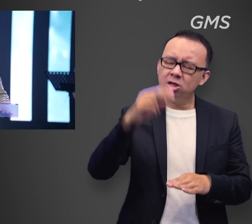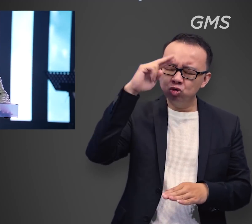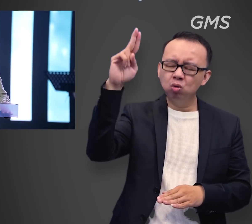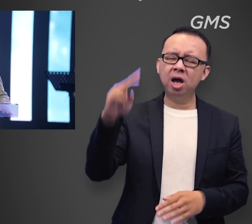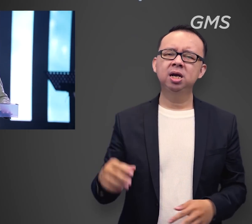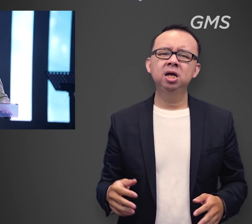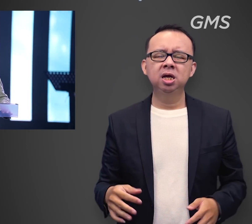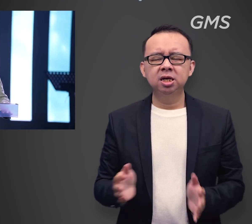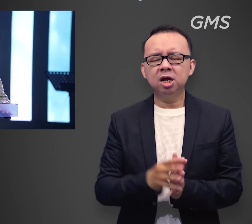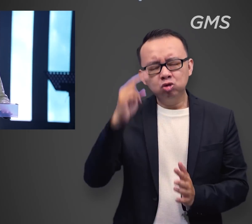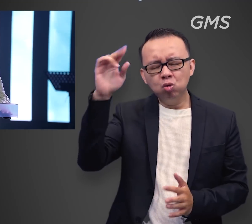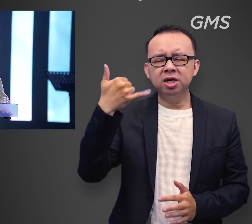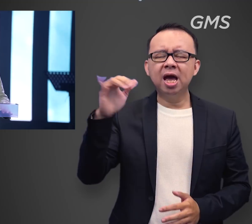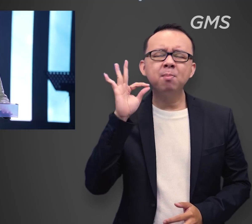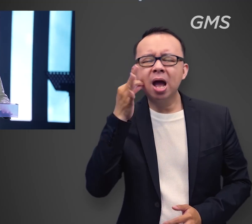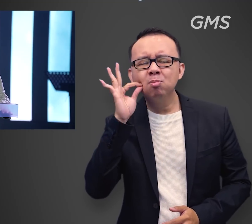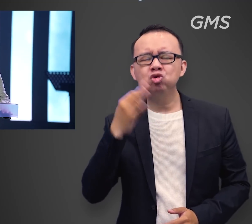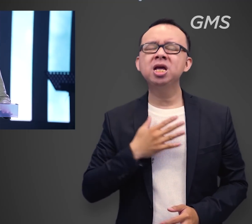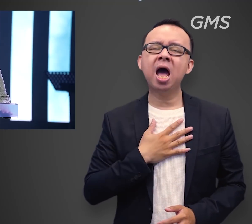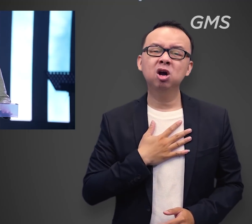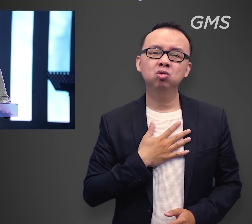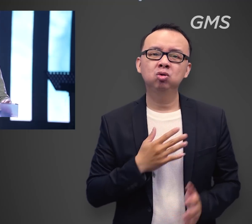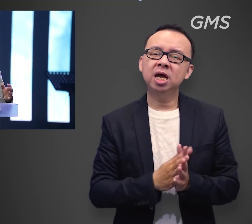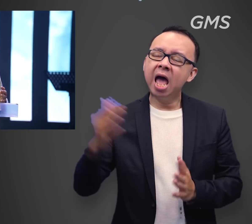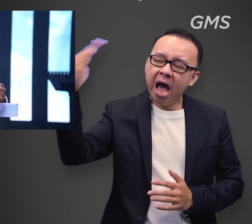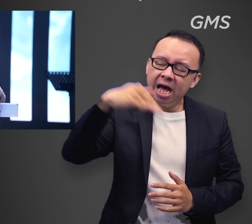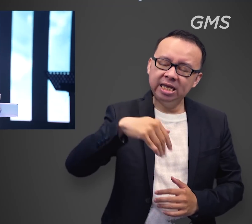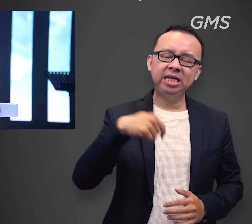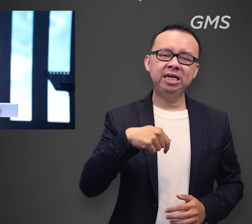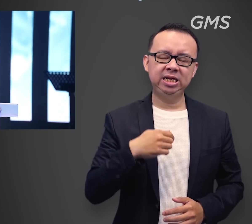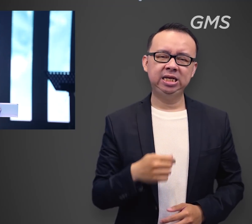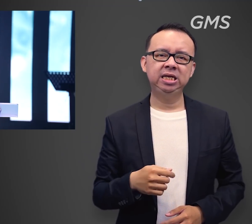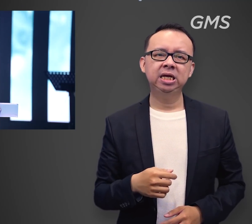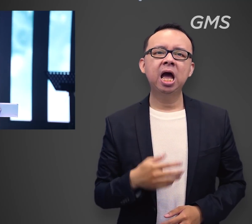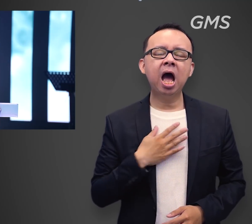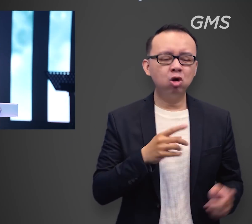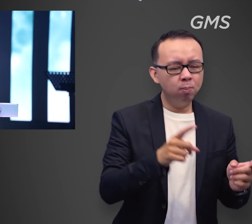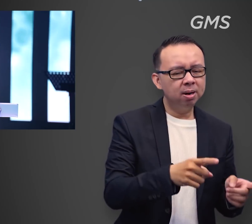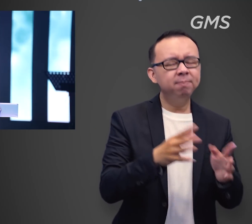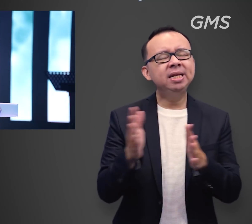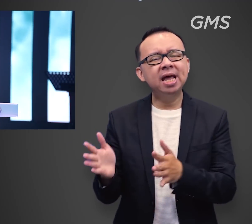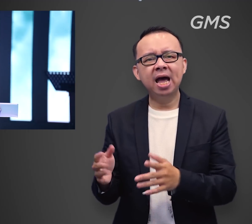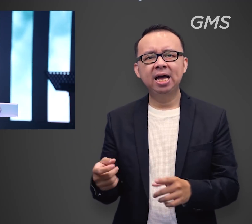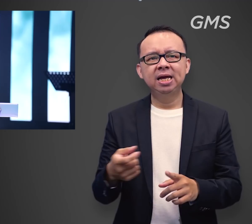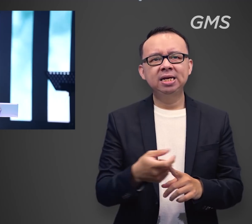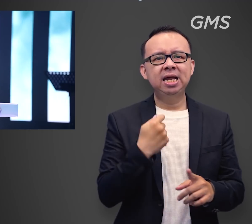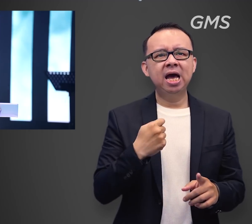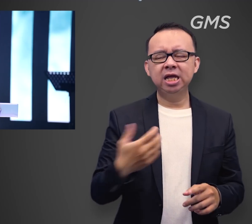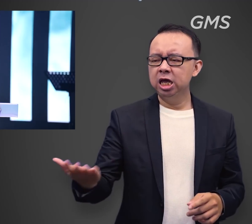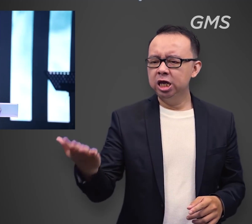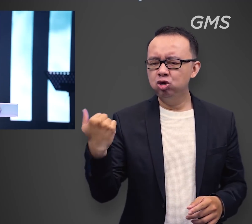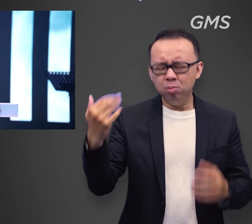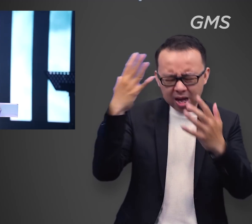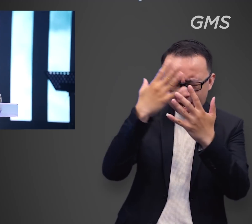yang mengampuni aku. Sehingga hari ini aku telah berpindah dari kehidupan yang